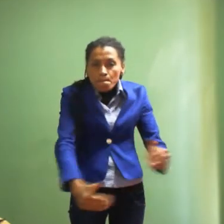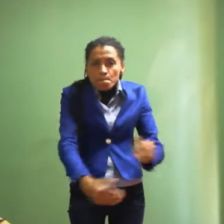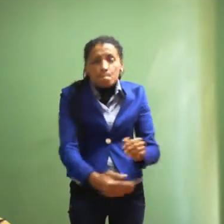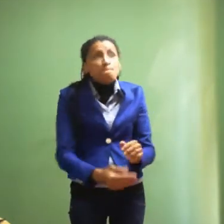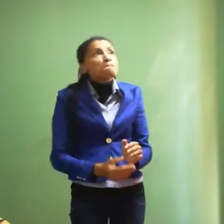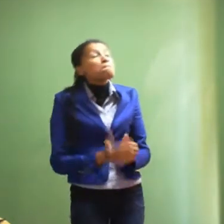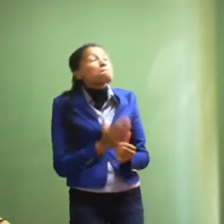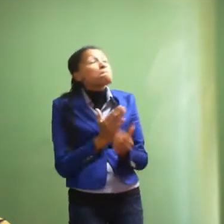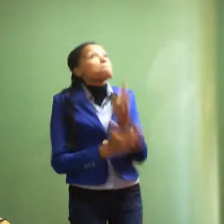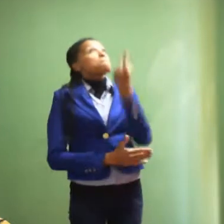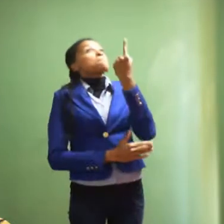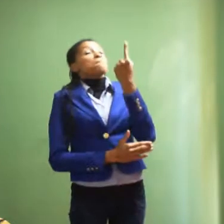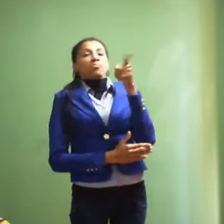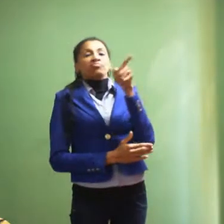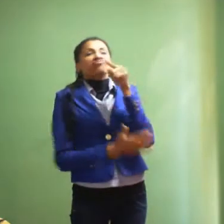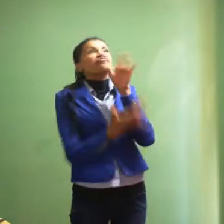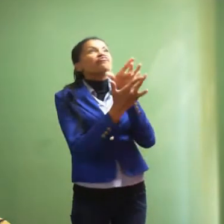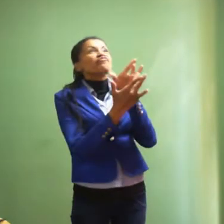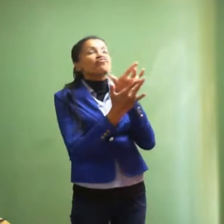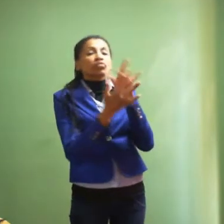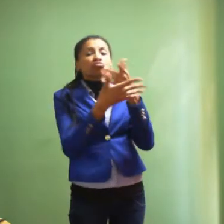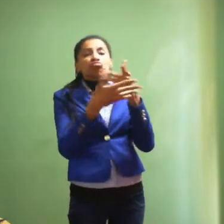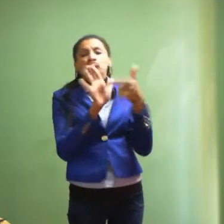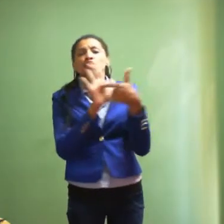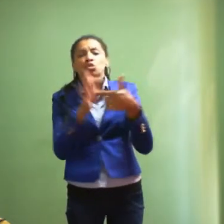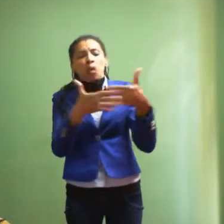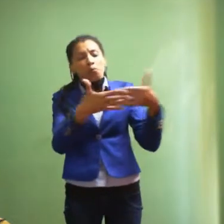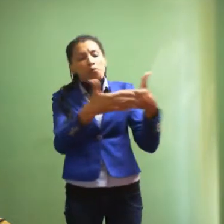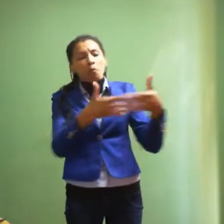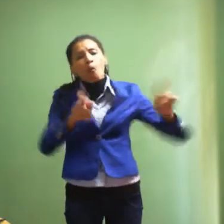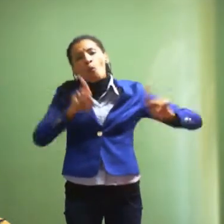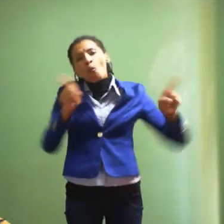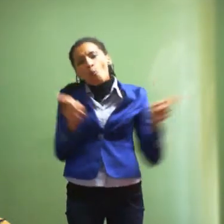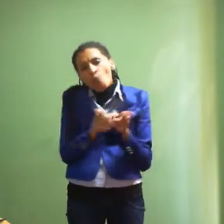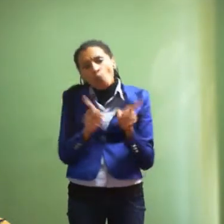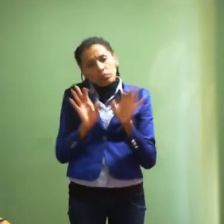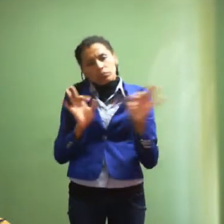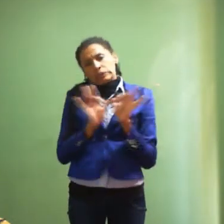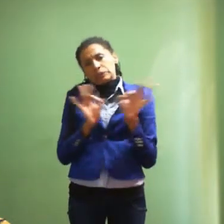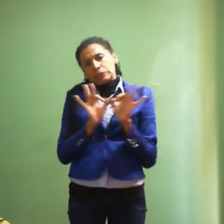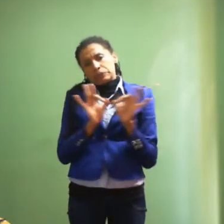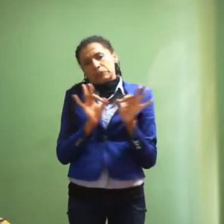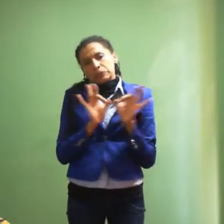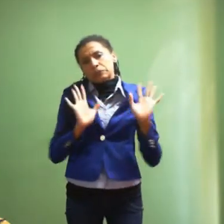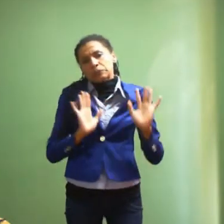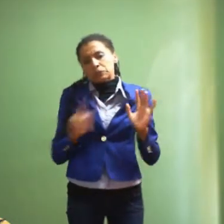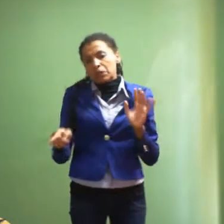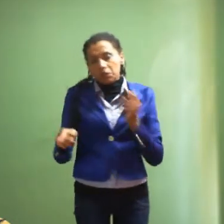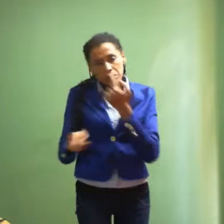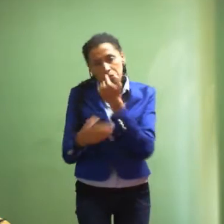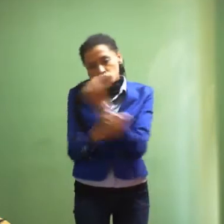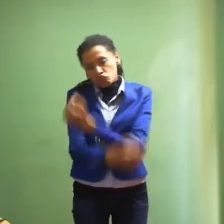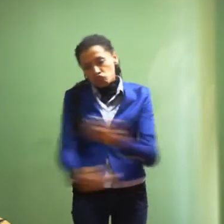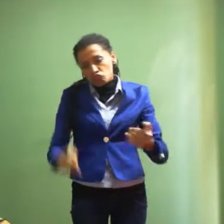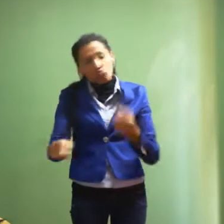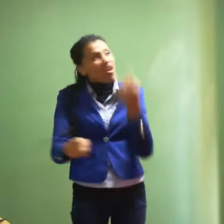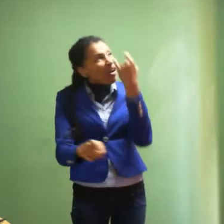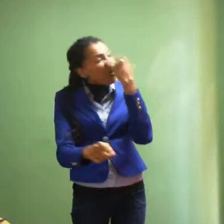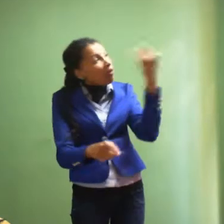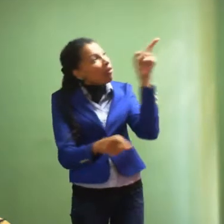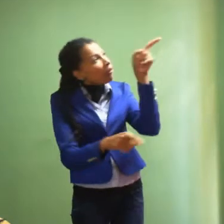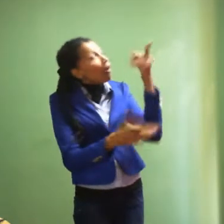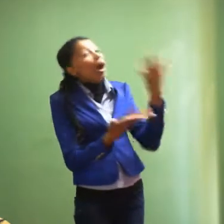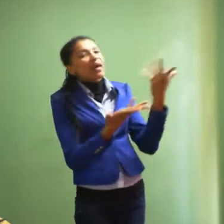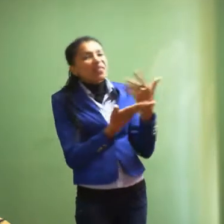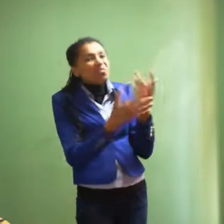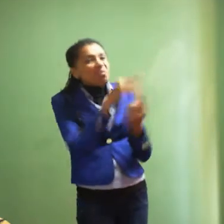contacto, de generar textos cortos, textos muy sencillos, donde ellos puedan ver de